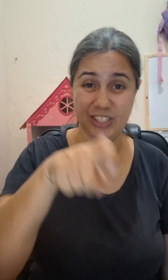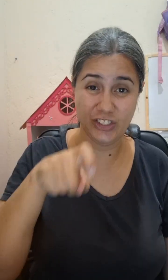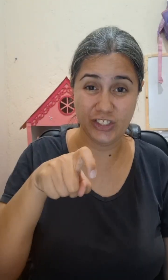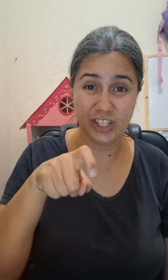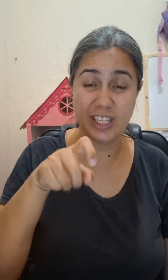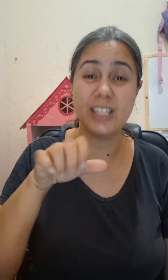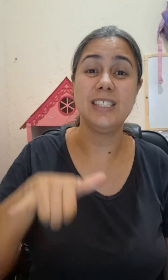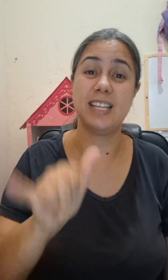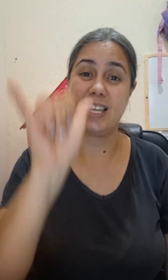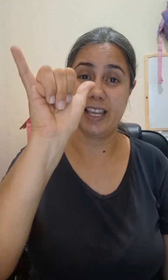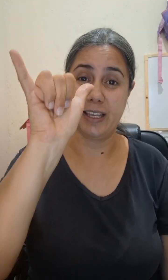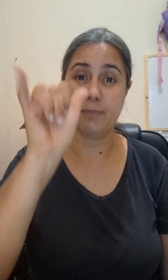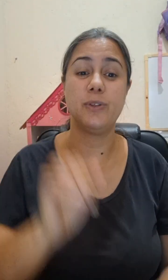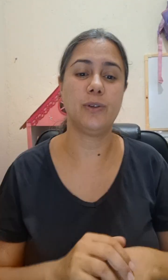de sexo, fatores